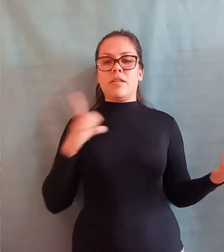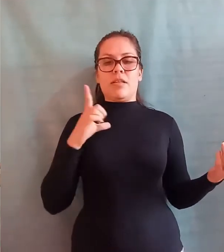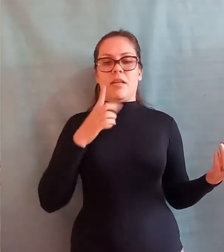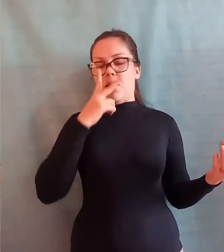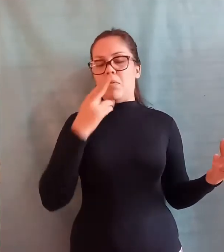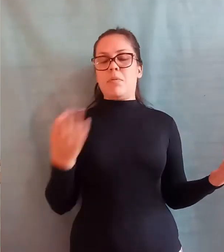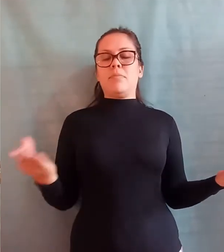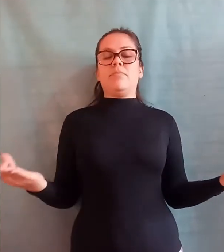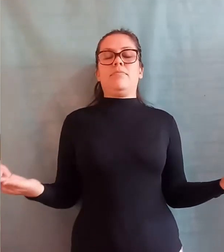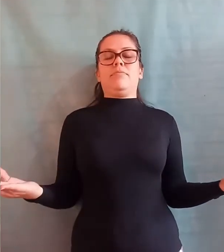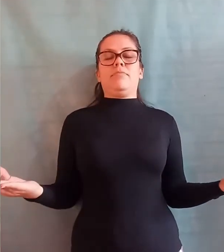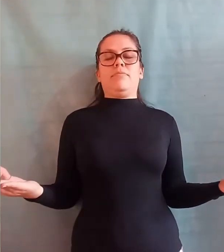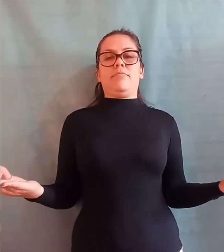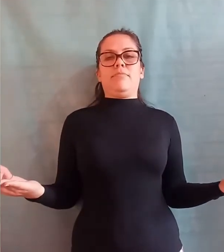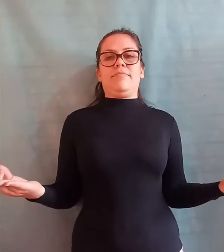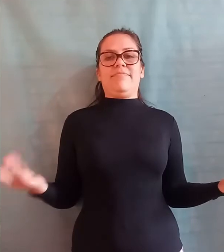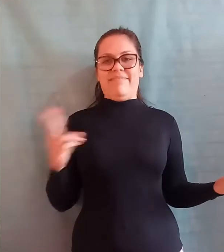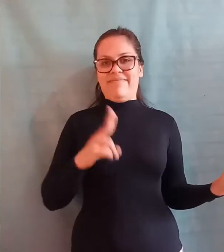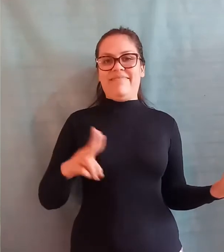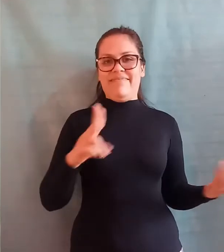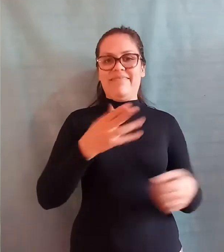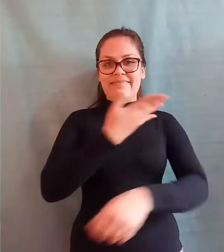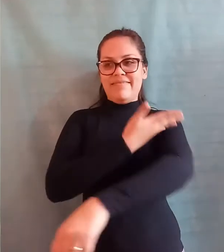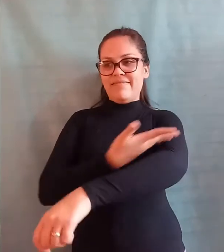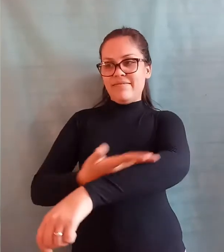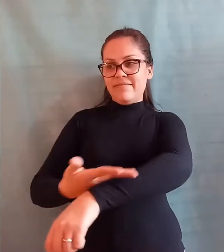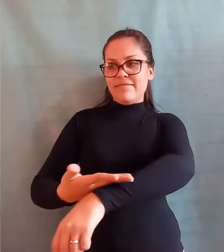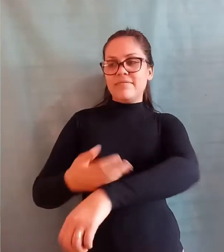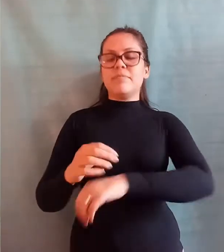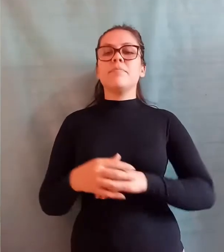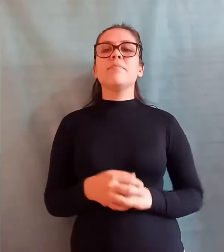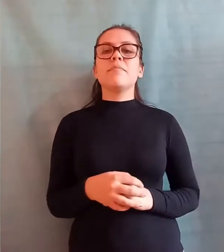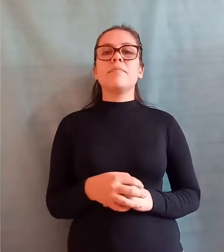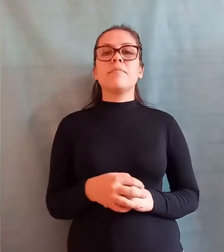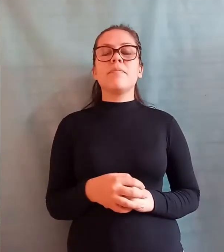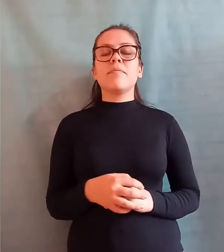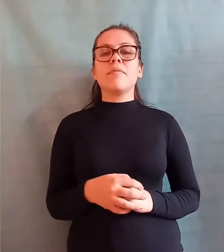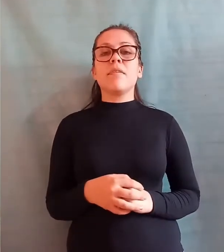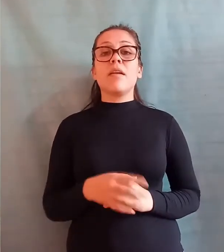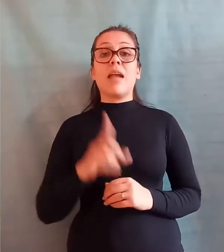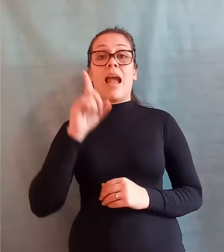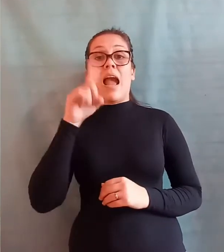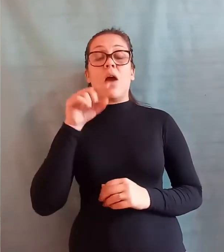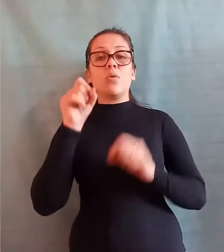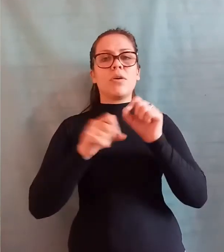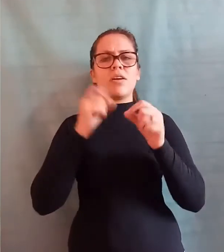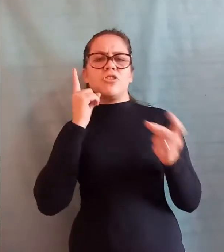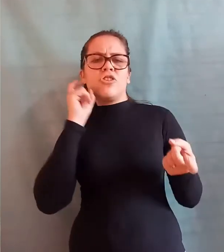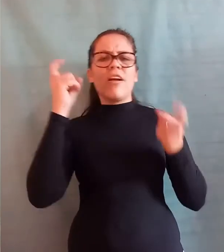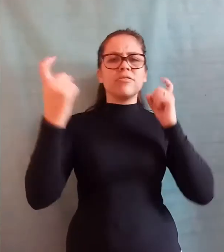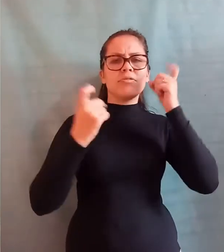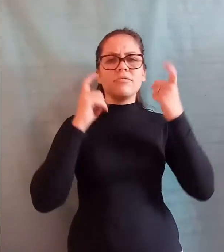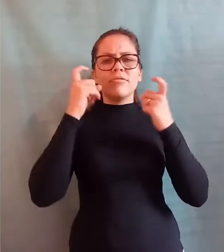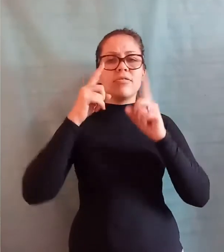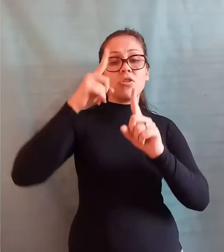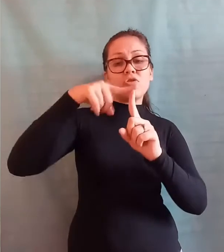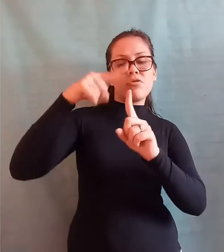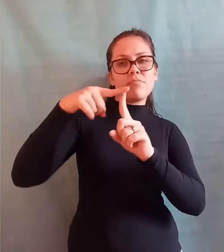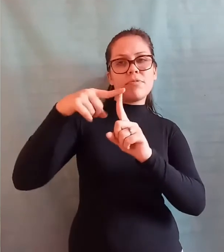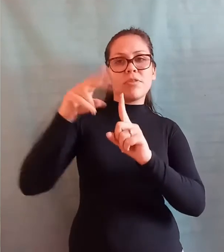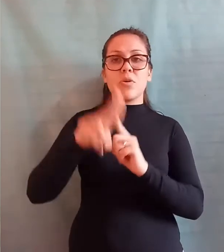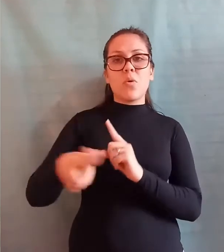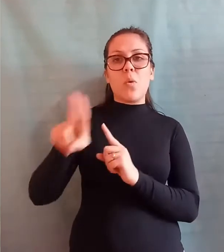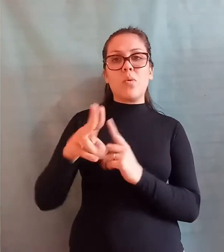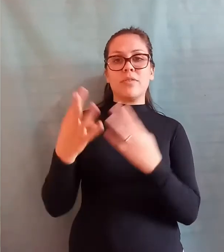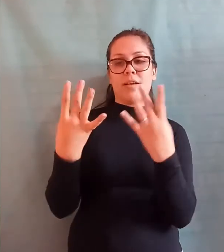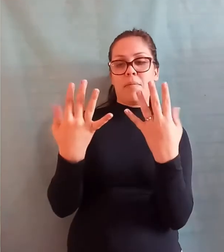de mãos, né, fazem assim, fazem assim, fazem assim. Então, mudra são gestos, não só com as